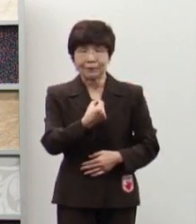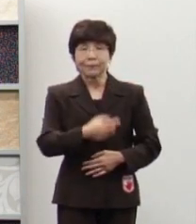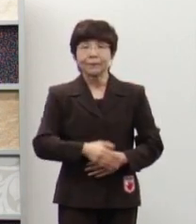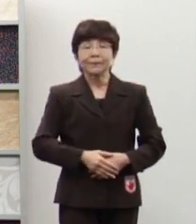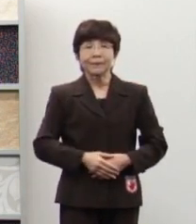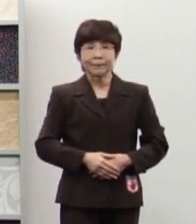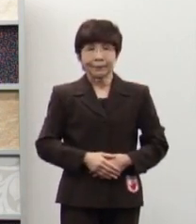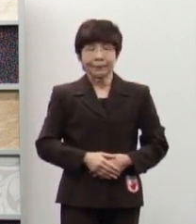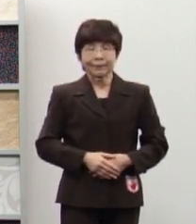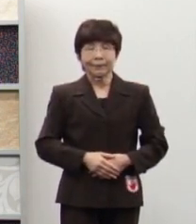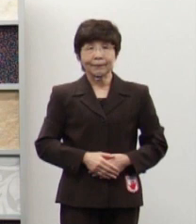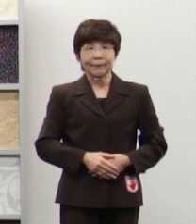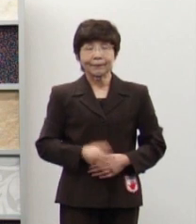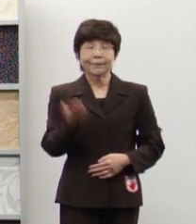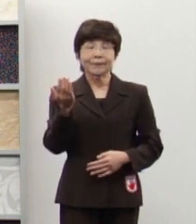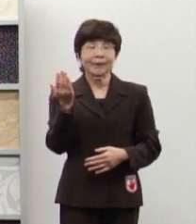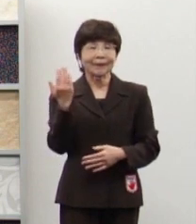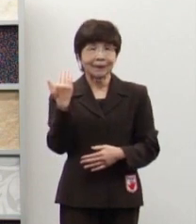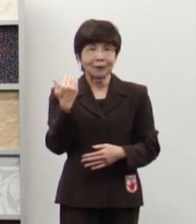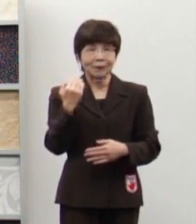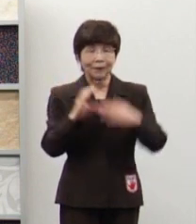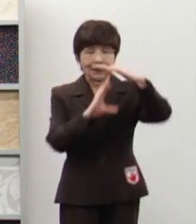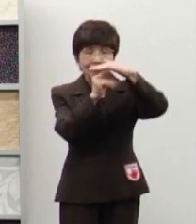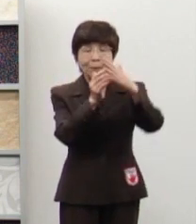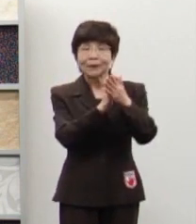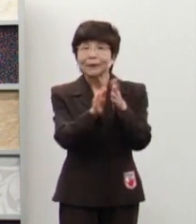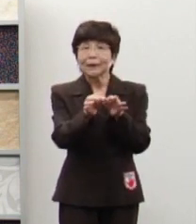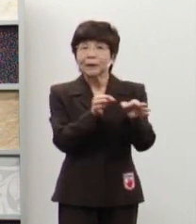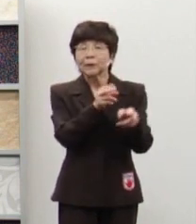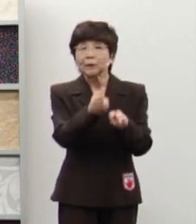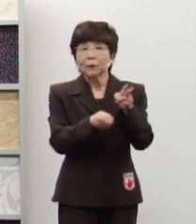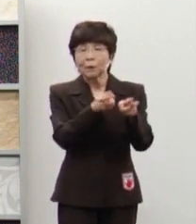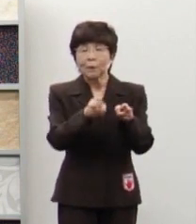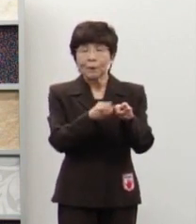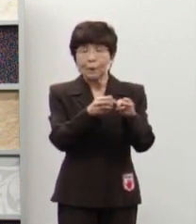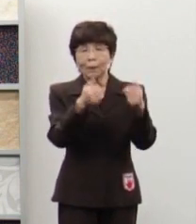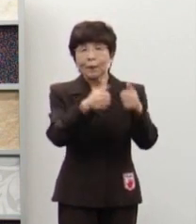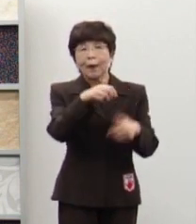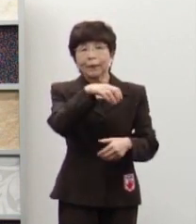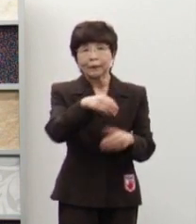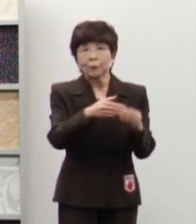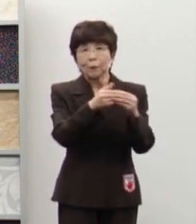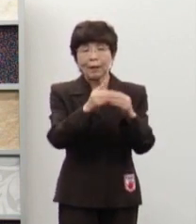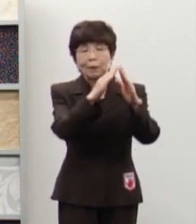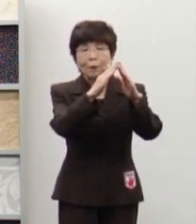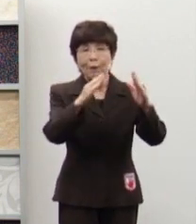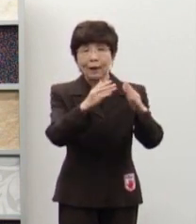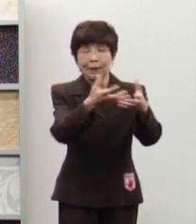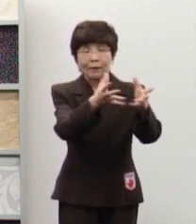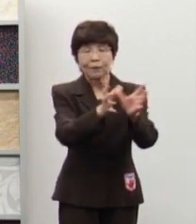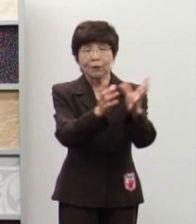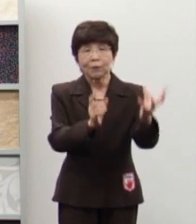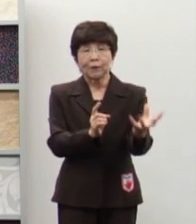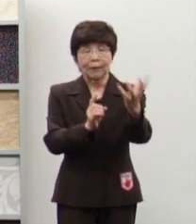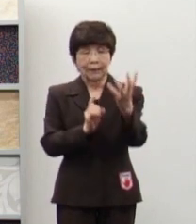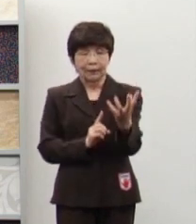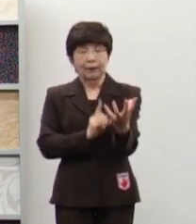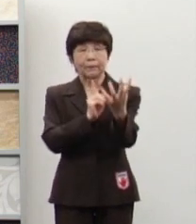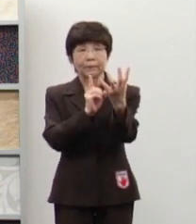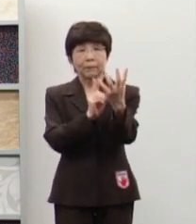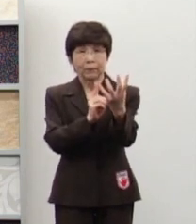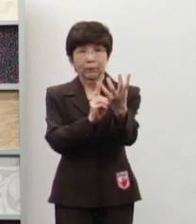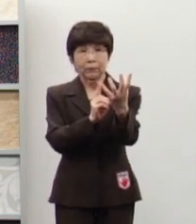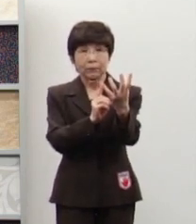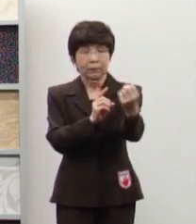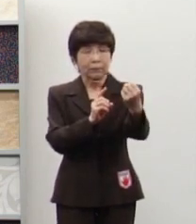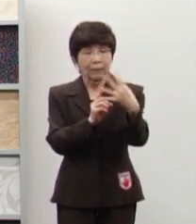先ほど、この点に関しまして先ほど、山梨県商工会議所連合会の皆様が、私どものところにお越しになりまして地